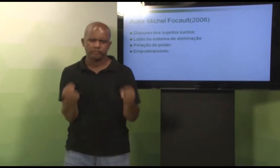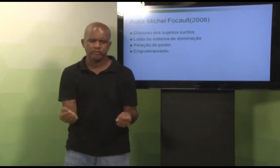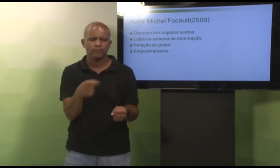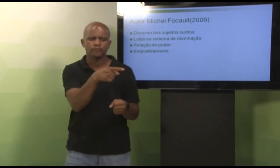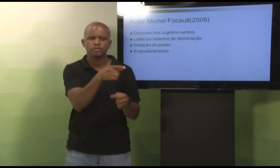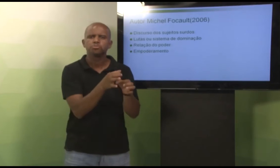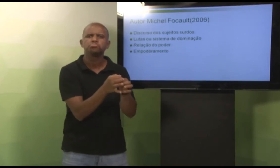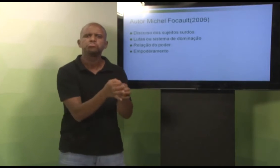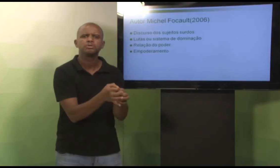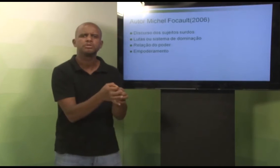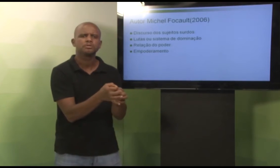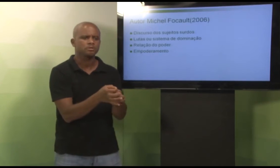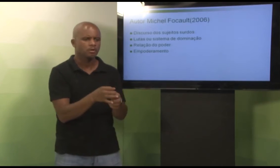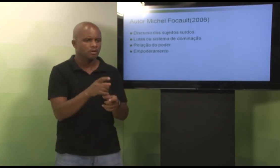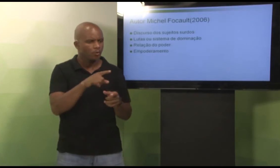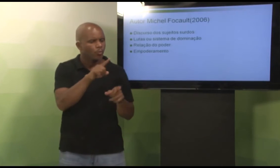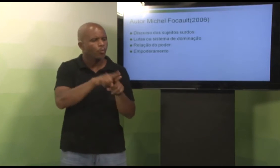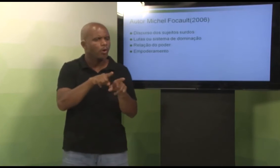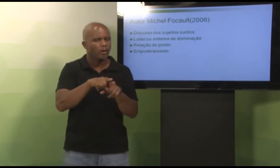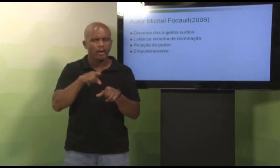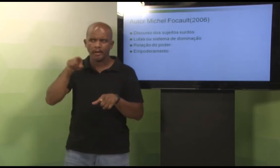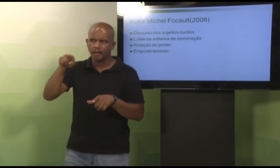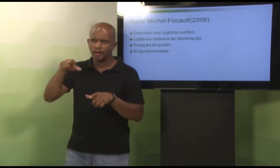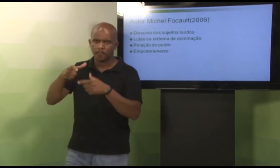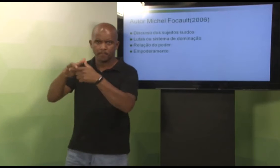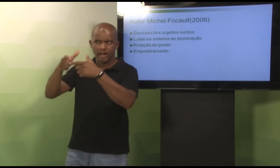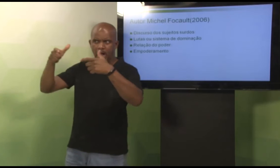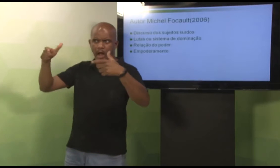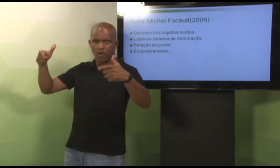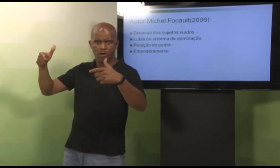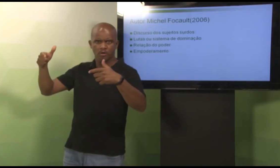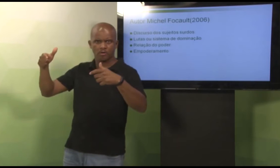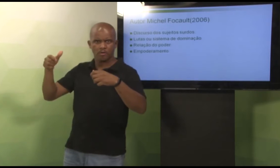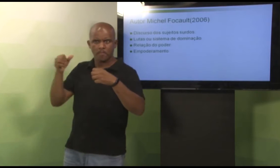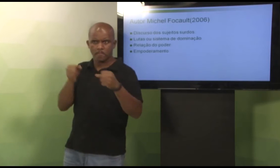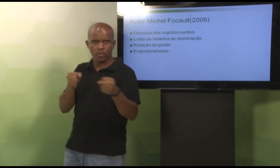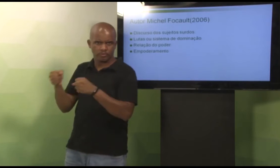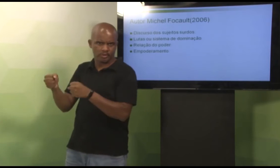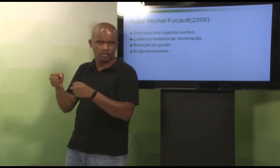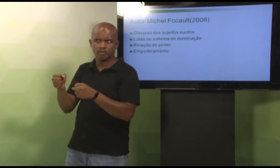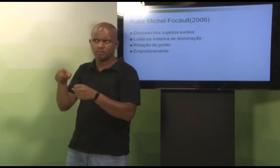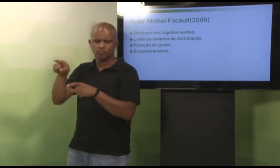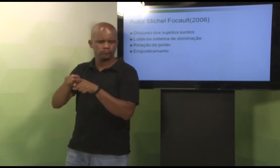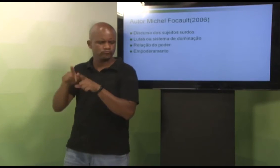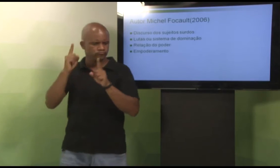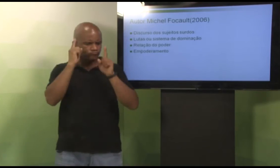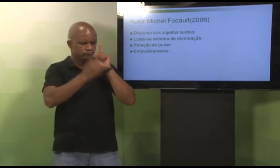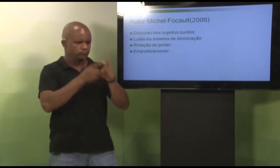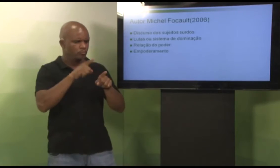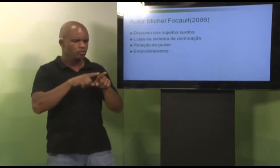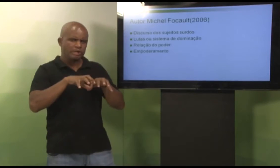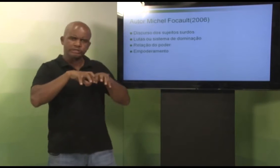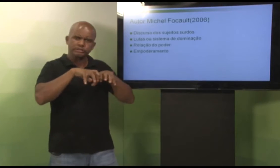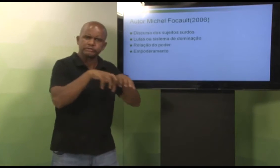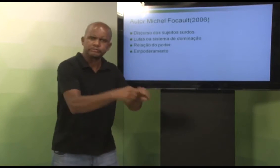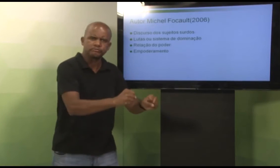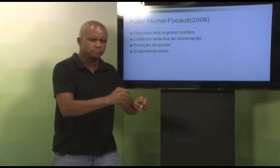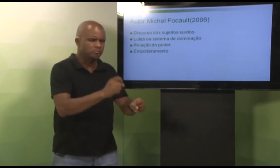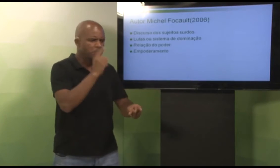ele é submetido a poderes. Então, nesse sentido, Foucault propõe que a maioria detentora